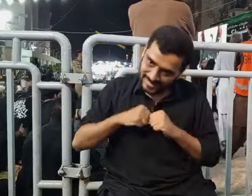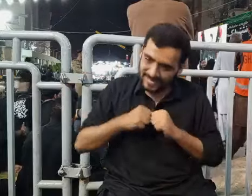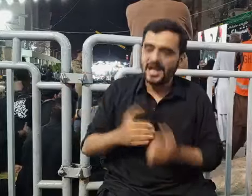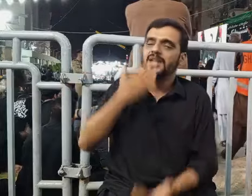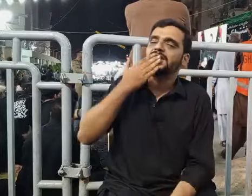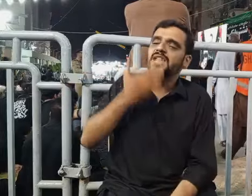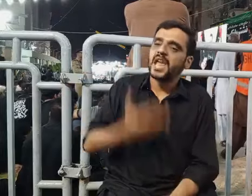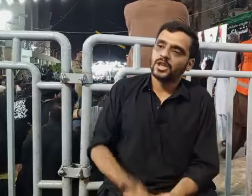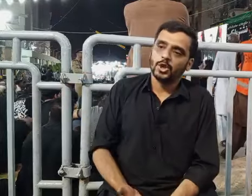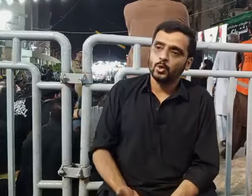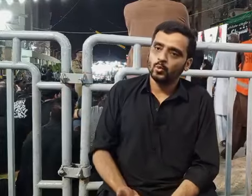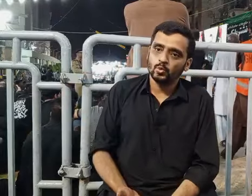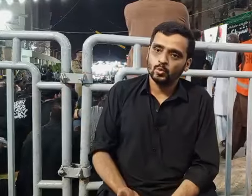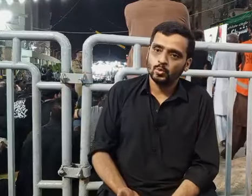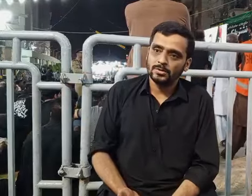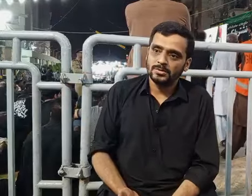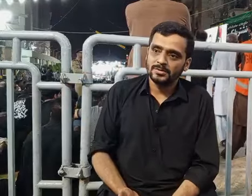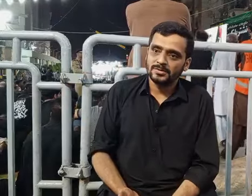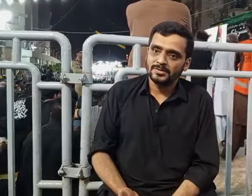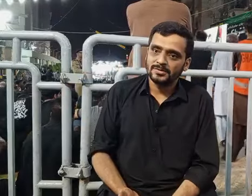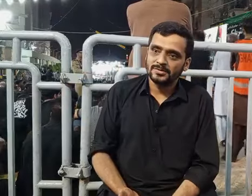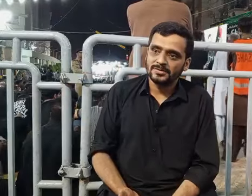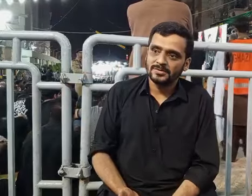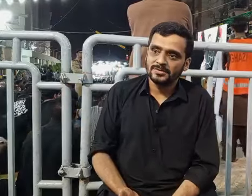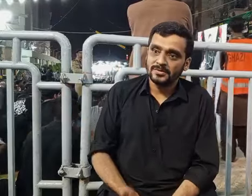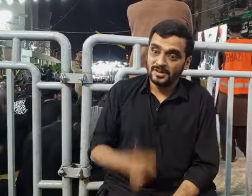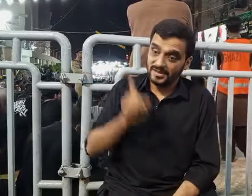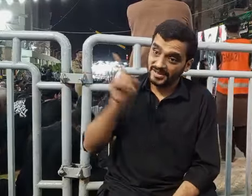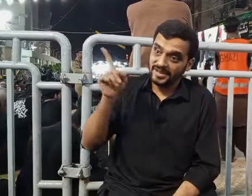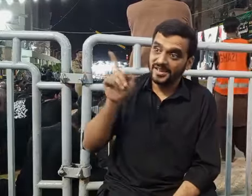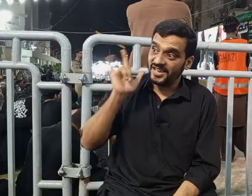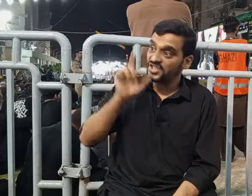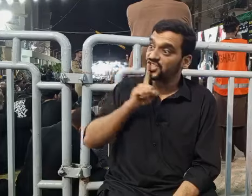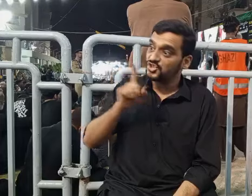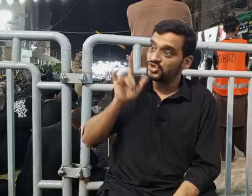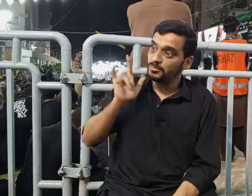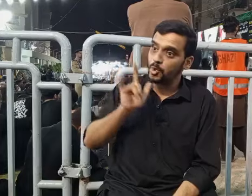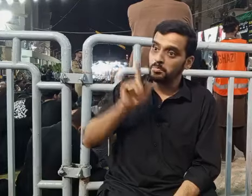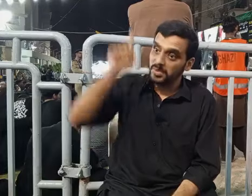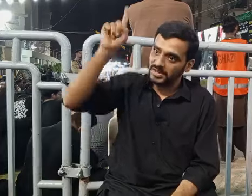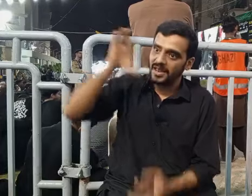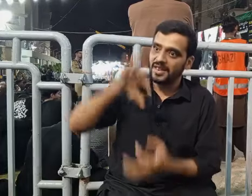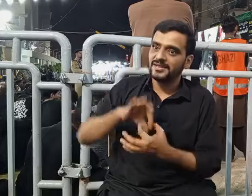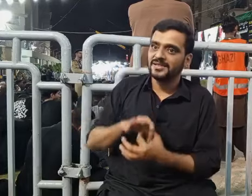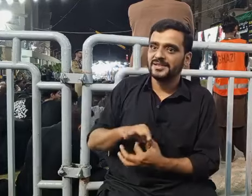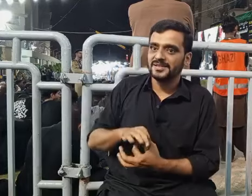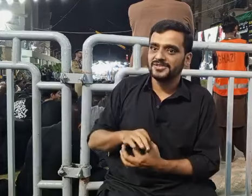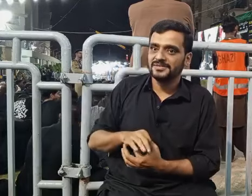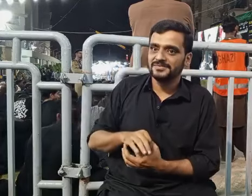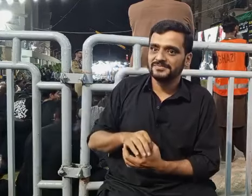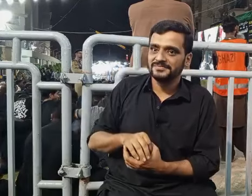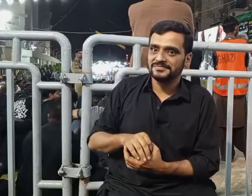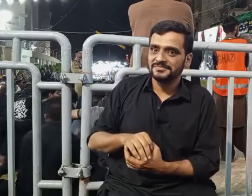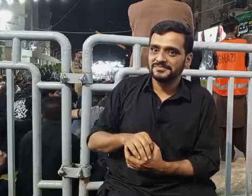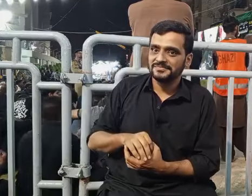اب اس آخری جملے پر آ گیا جو علامہ جوادی نے لکھا ہے، یہ عجب حسین کے مصائب ہیں۔ کہتے ہیں کہ جب